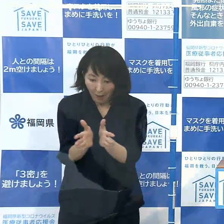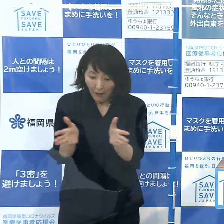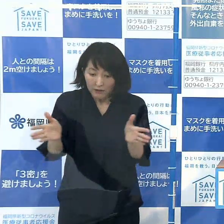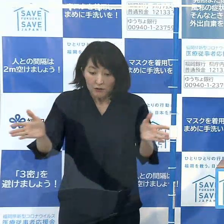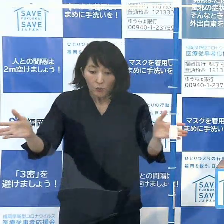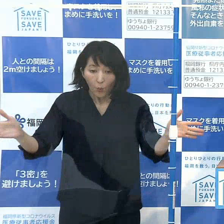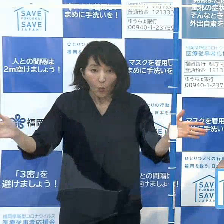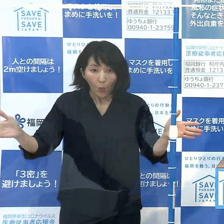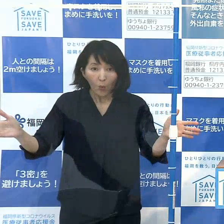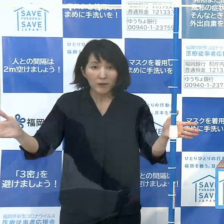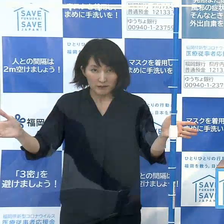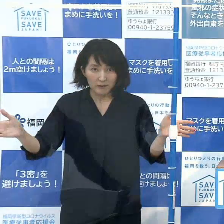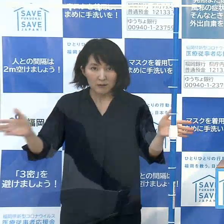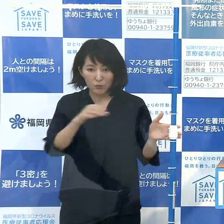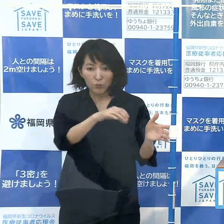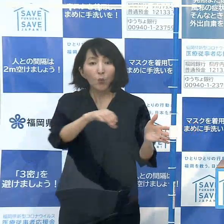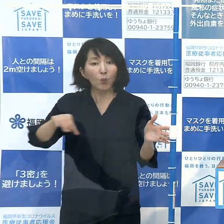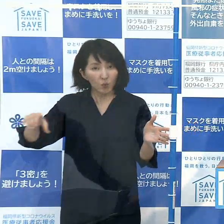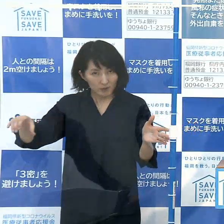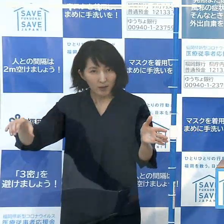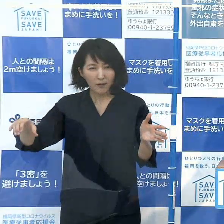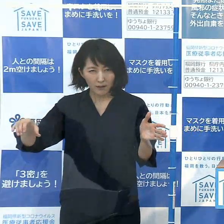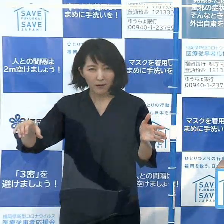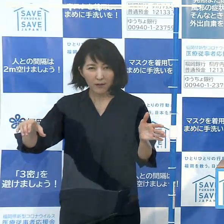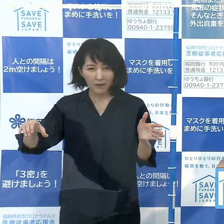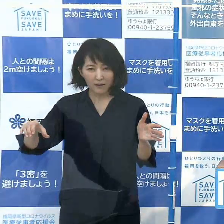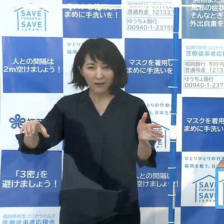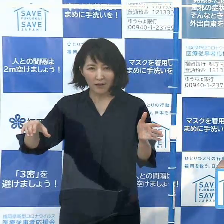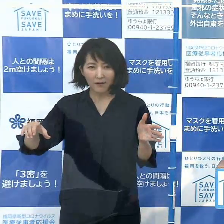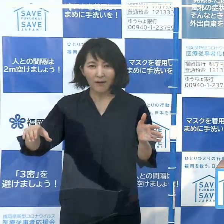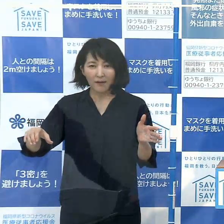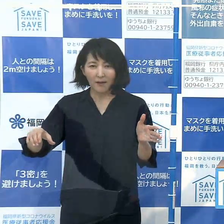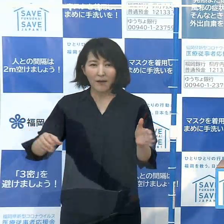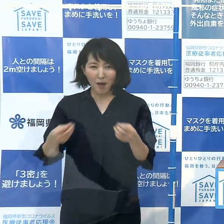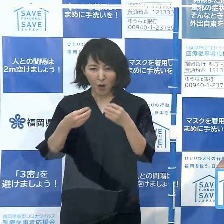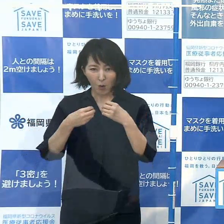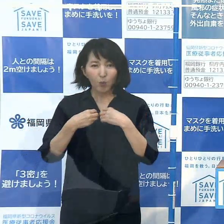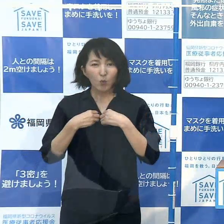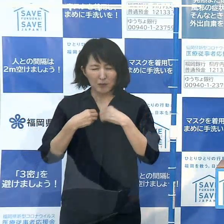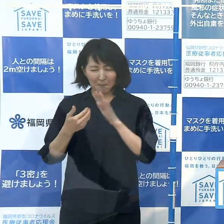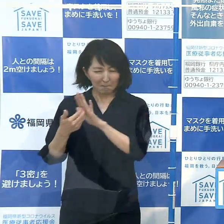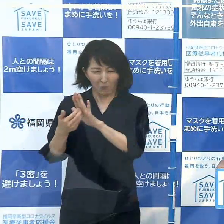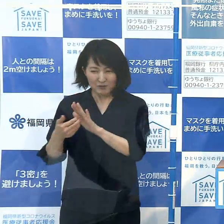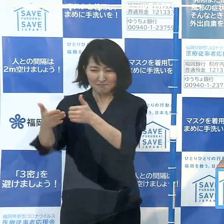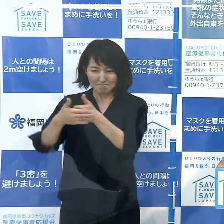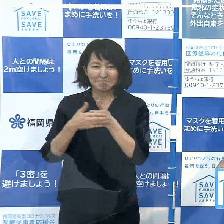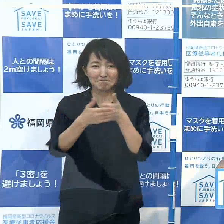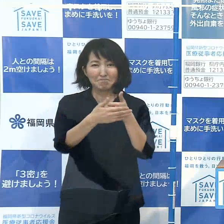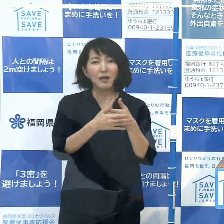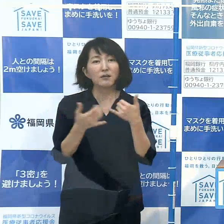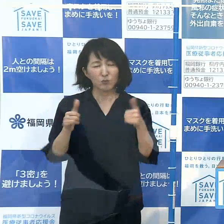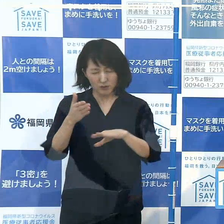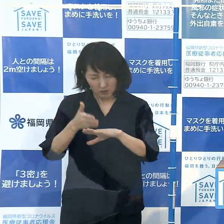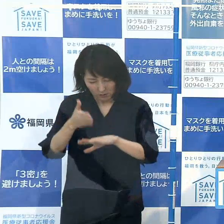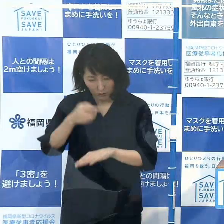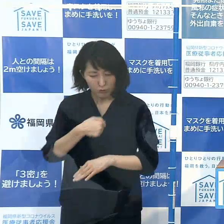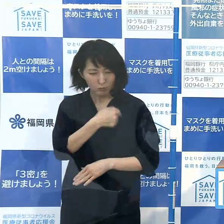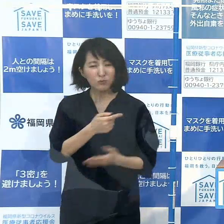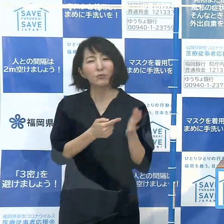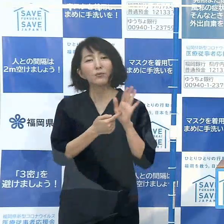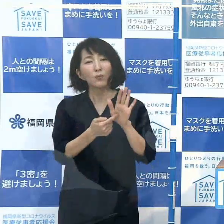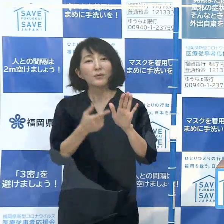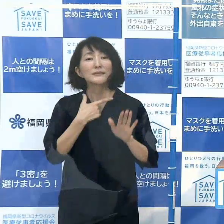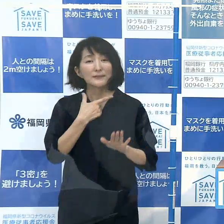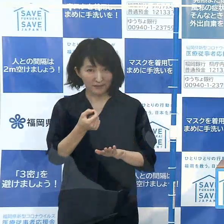ナ支えてくださった皆さんに私の感謝の思いを示したいということでやってますから、人